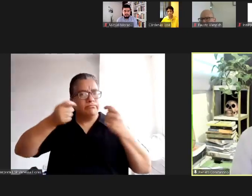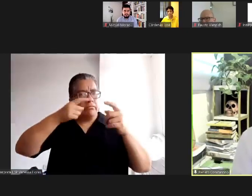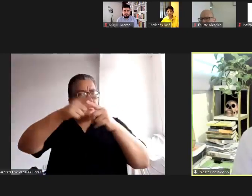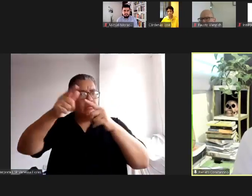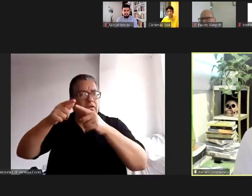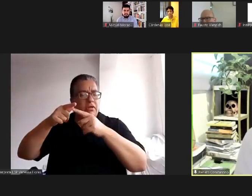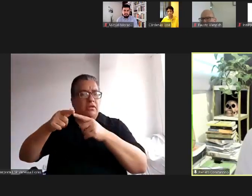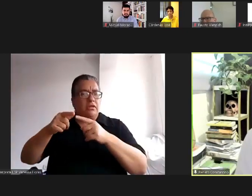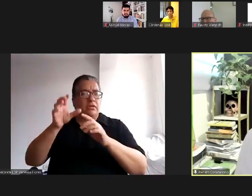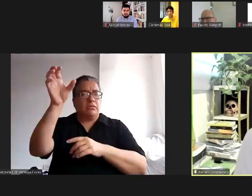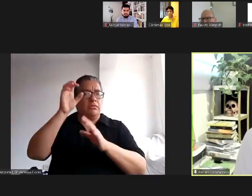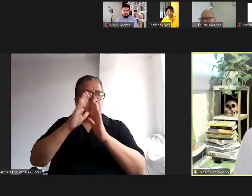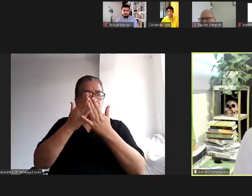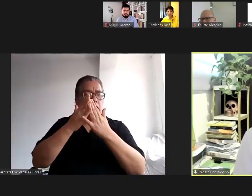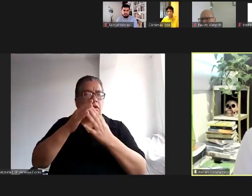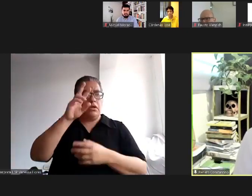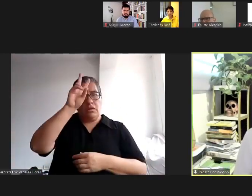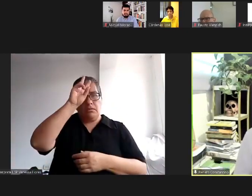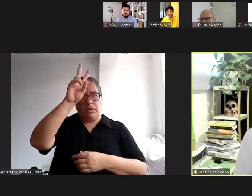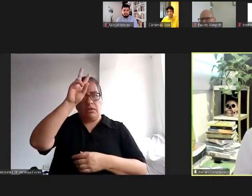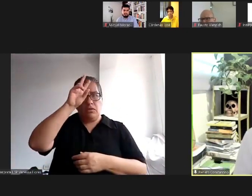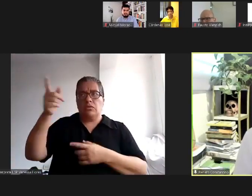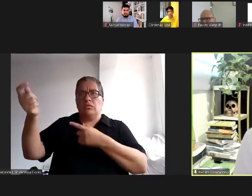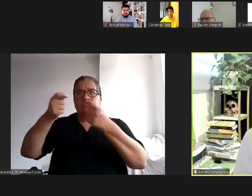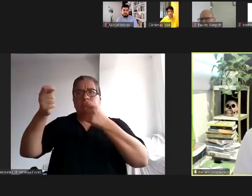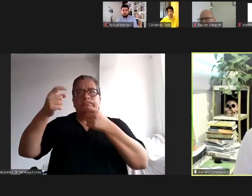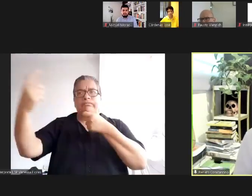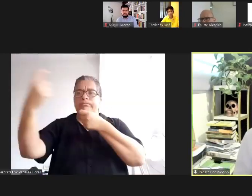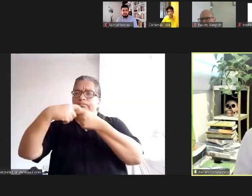Perú, comience a pensar este asunto.